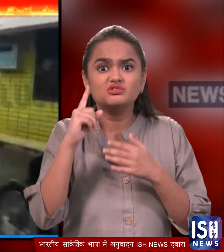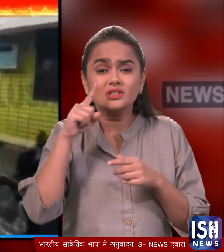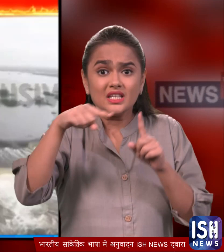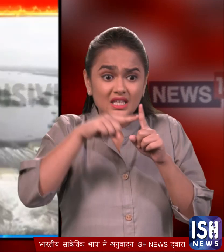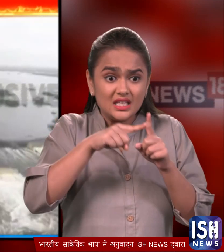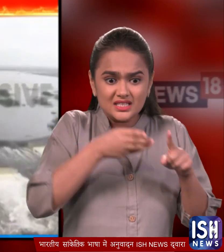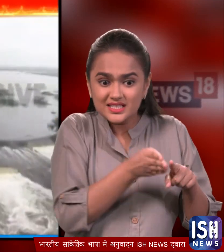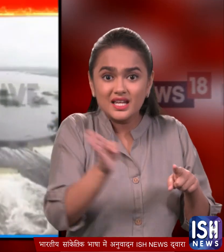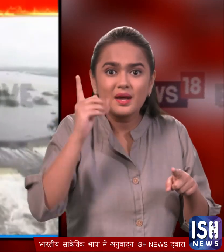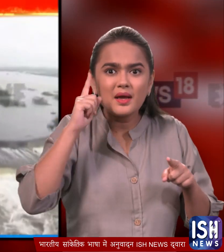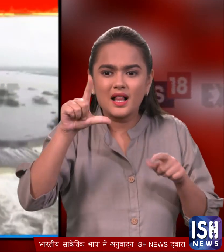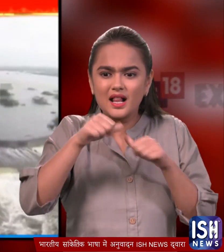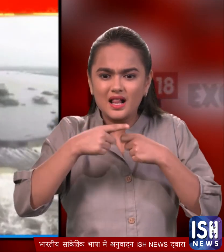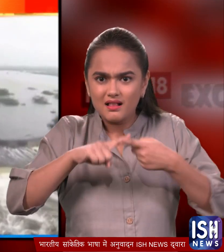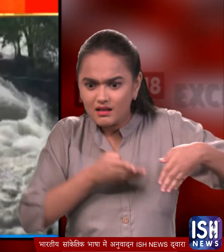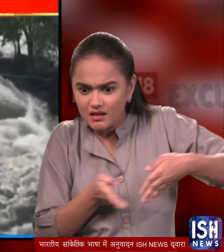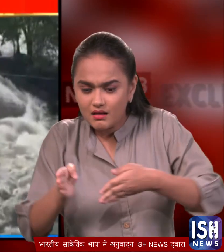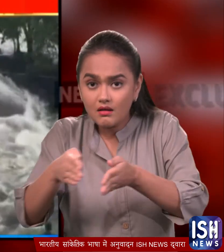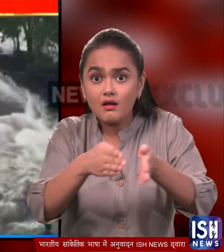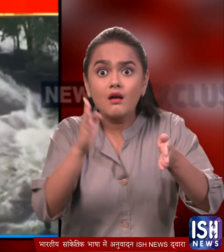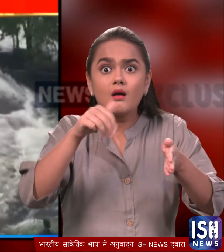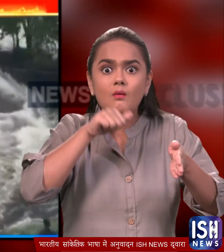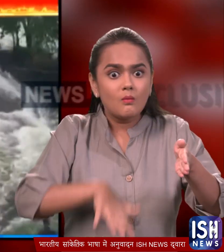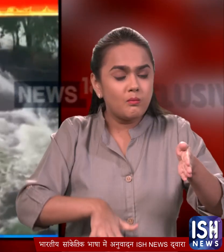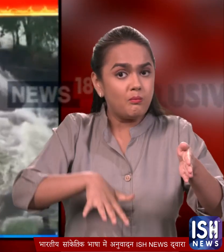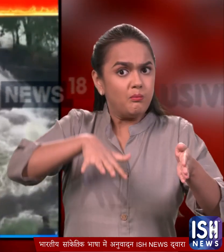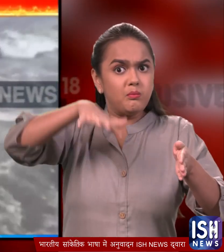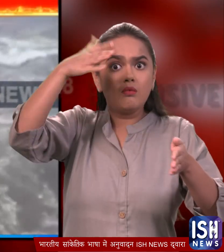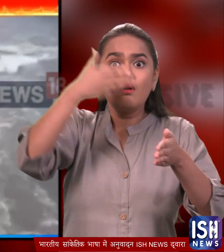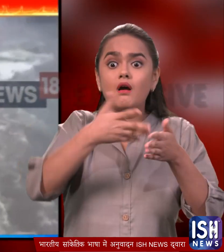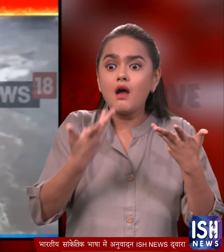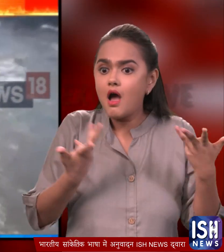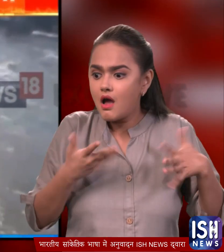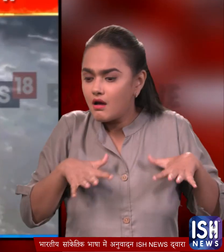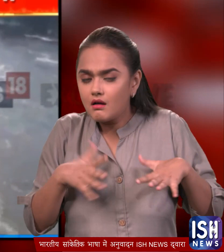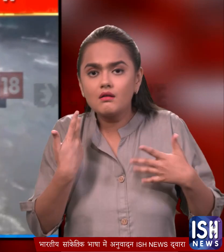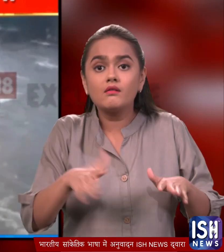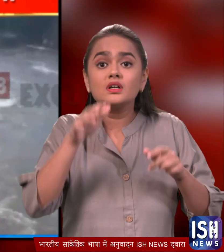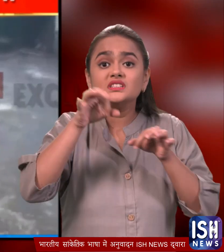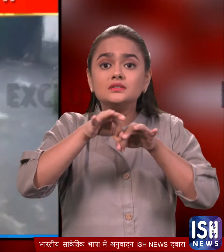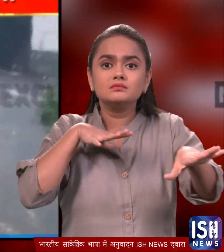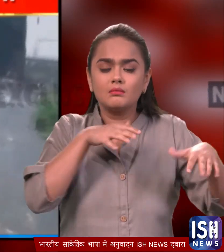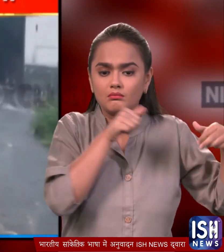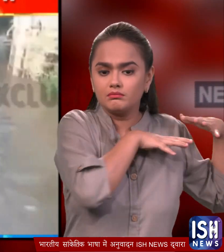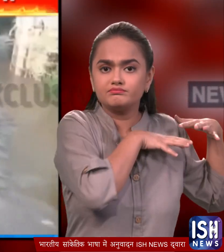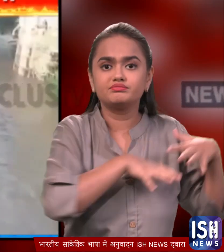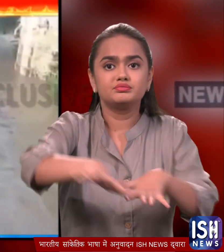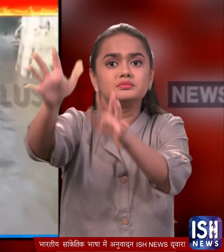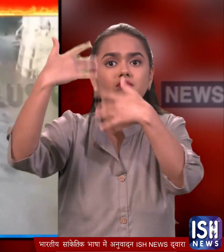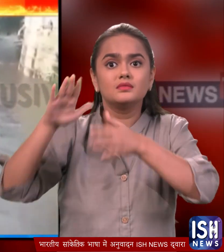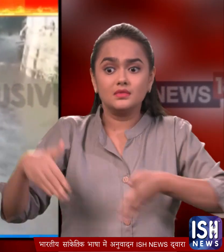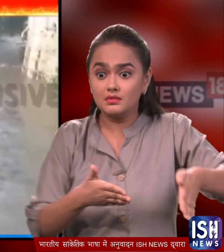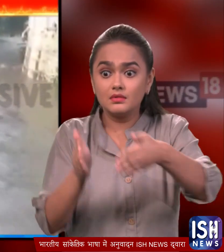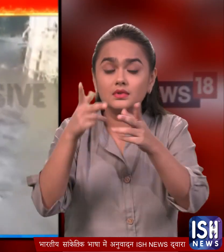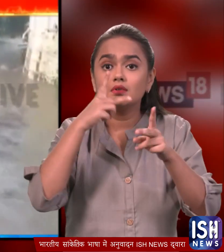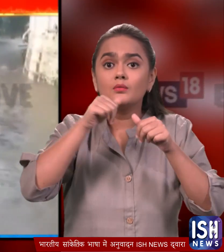शामिल है। त्रिची से होकर गुजरने वाली नदियों में पानी खतरे के निशान के ऊपर बह रहा है, इसीलिए नदी का पानी शहर में दाखिल हो चुका है। त्रिची